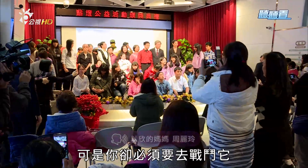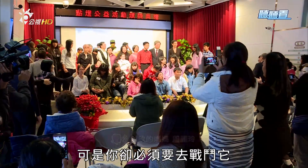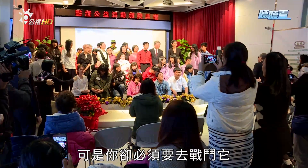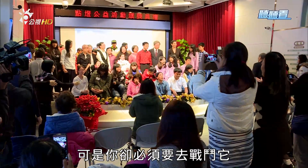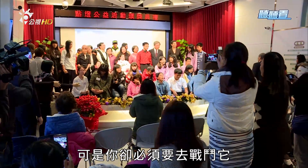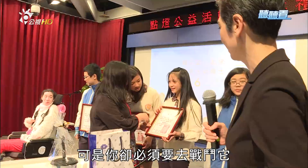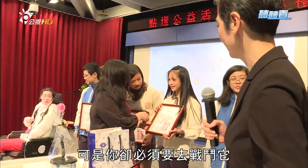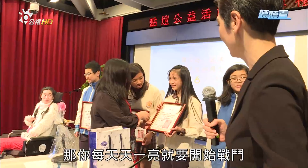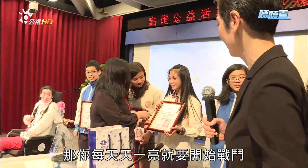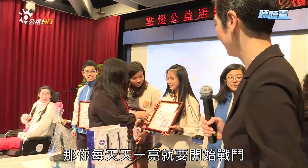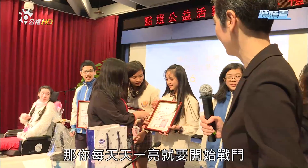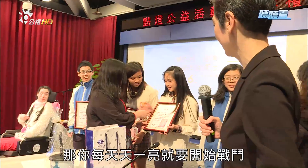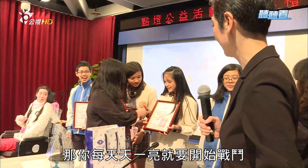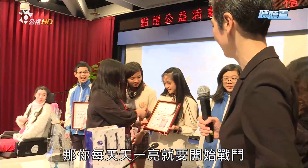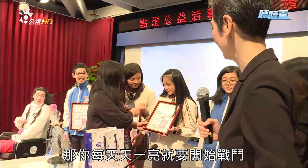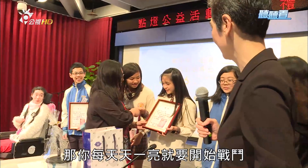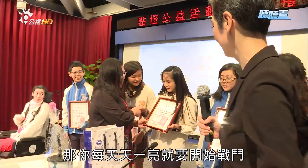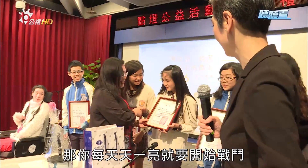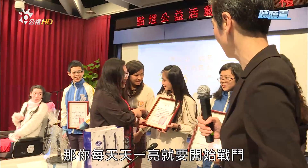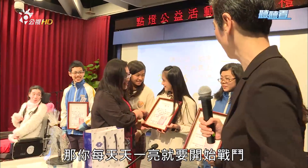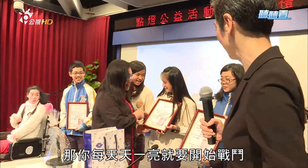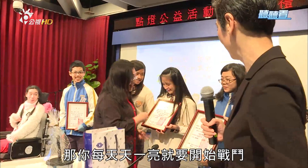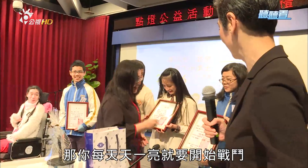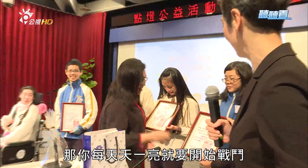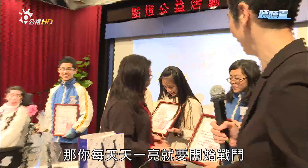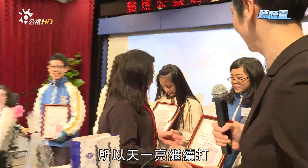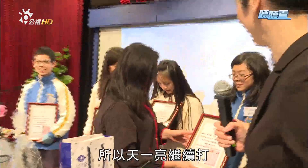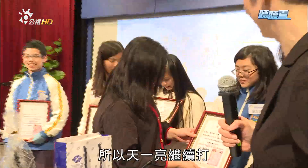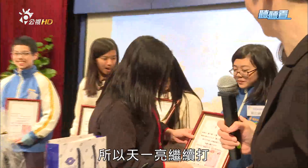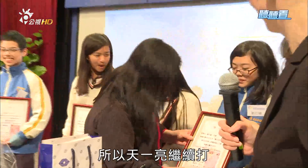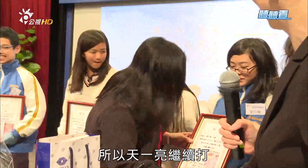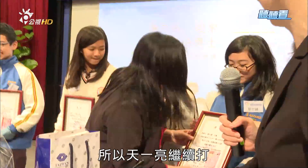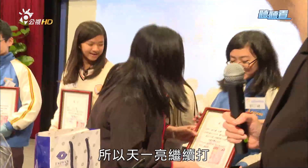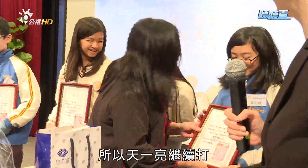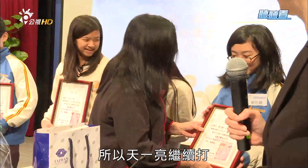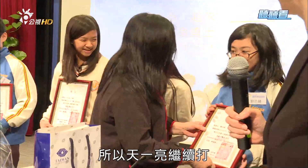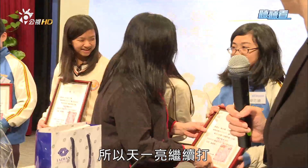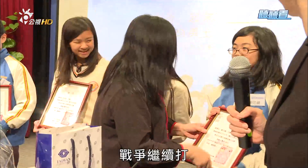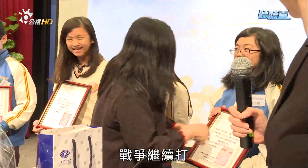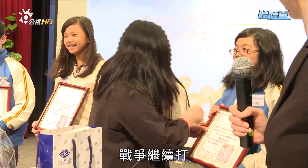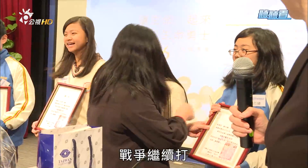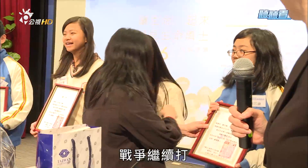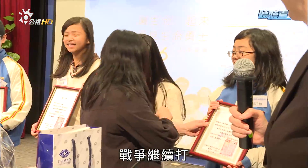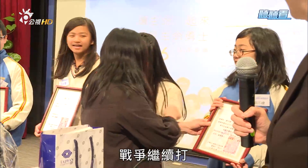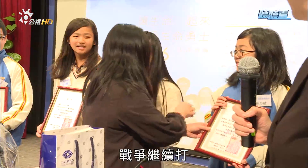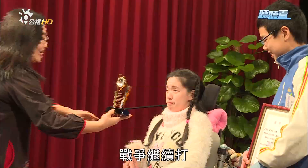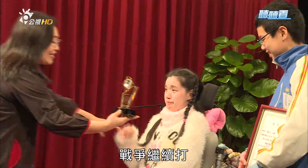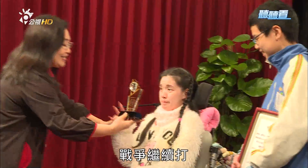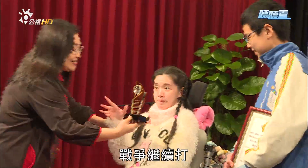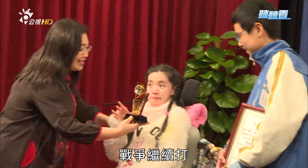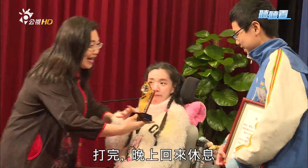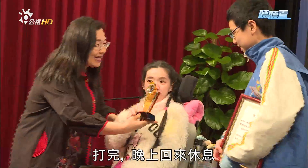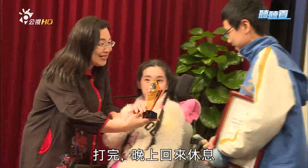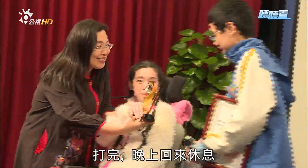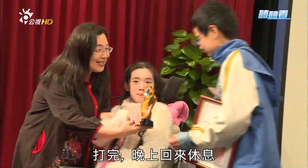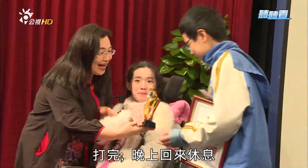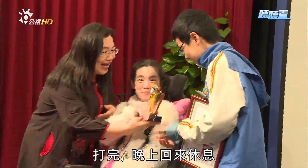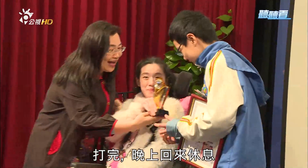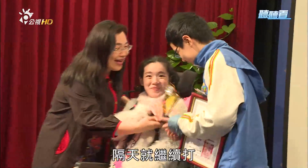它，那你每天天一亮就要开始战斗，所以天一亮继续打战争，继续打，打完晚上回来休息，隔